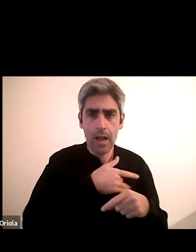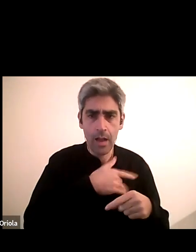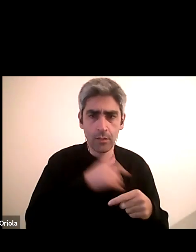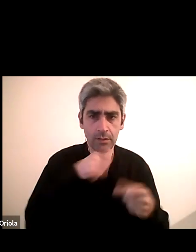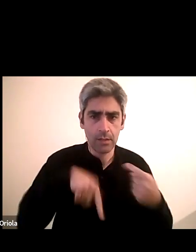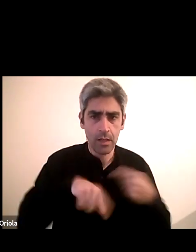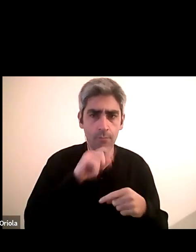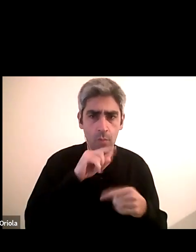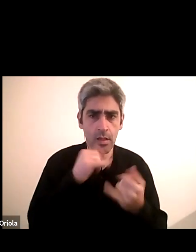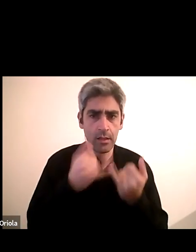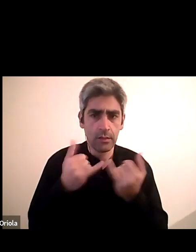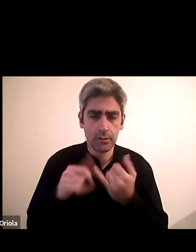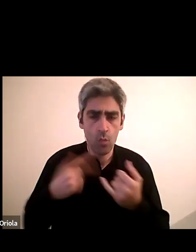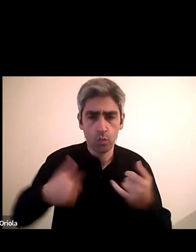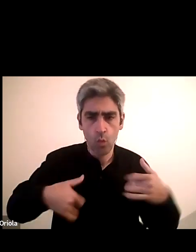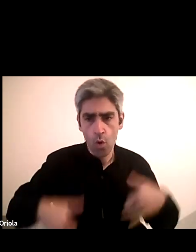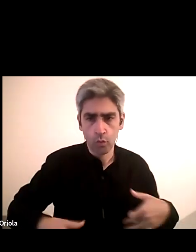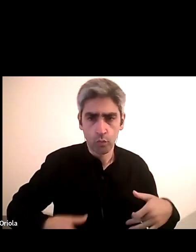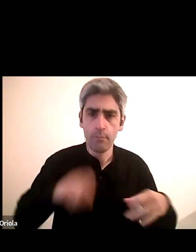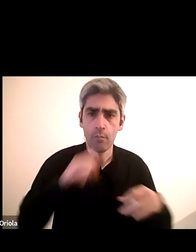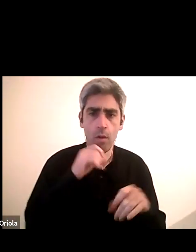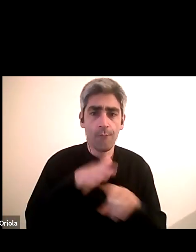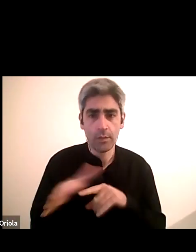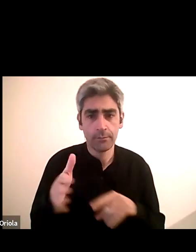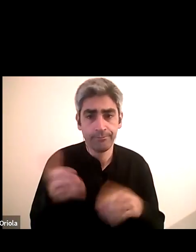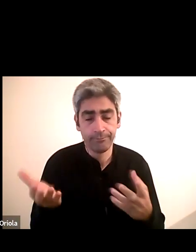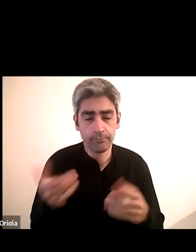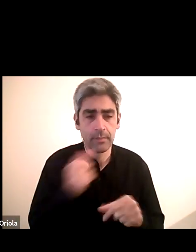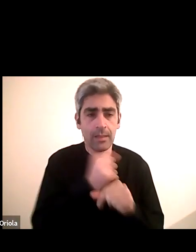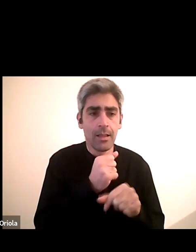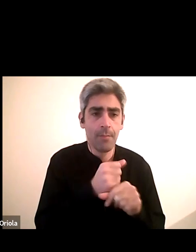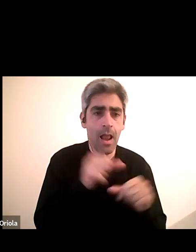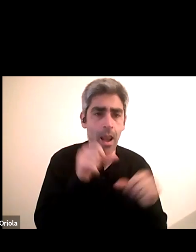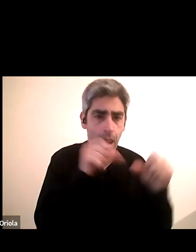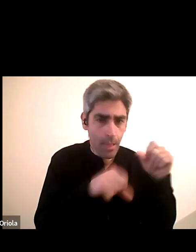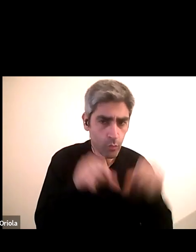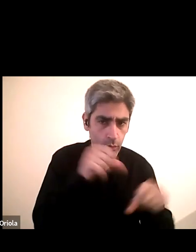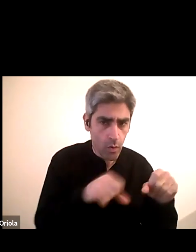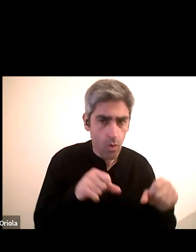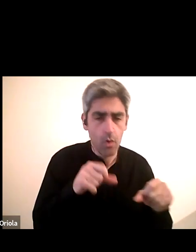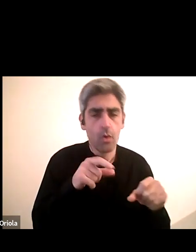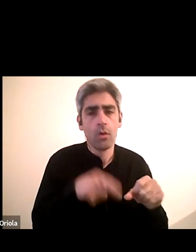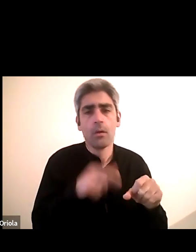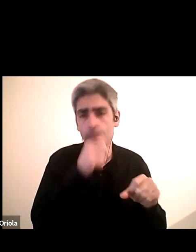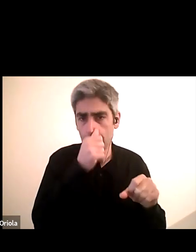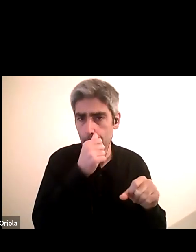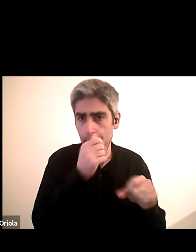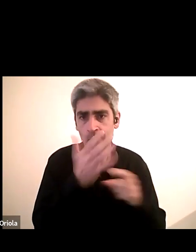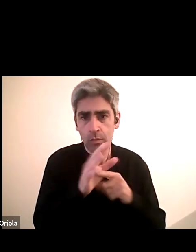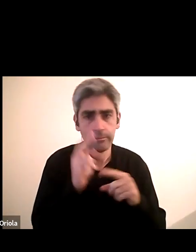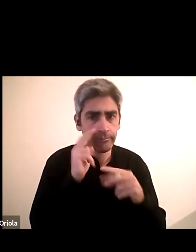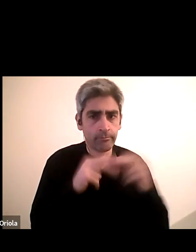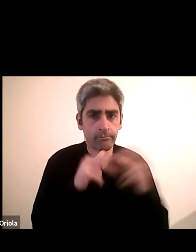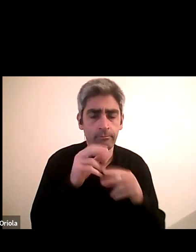cardiovascular e para outros órgãos. E, portanto, desde o trabalho de laboratório, a exposição a trabalho de laboratório, por exemplo, para a construção